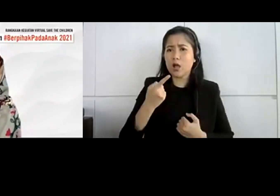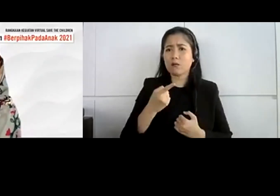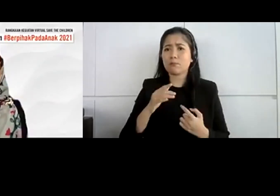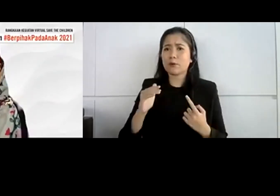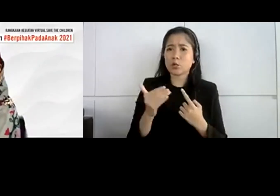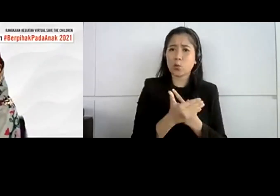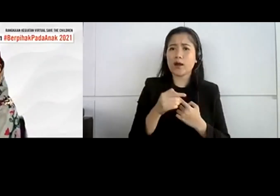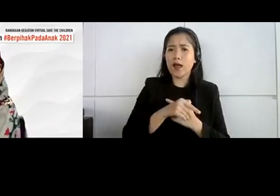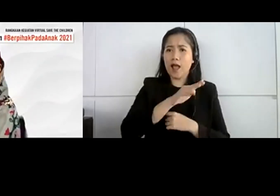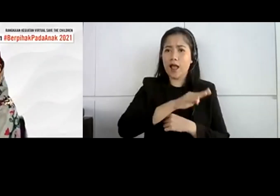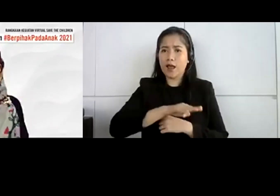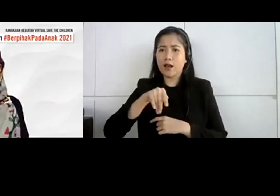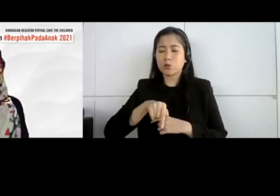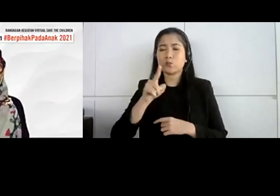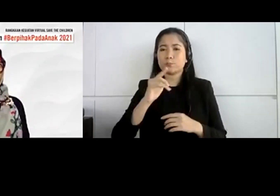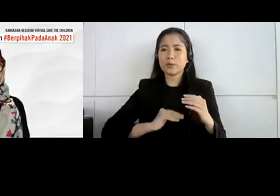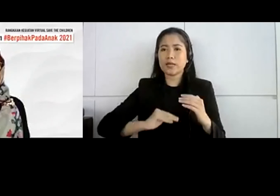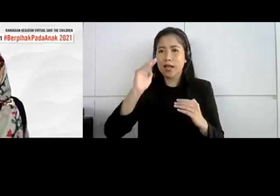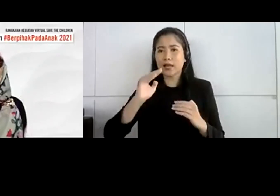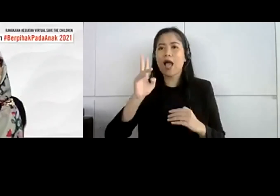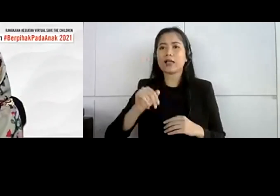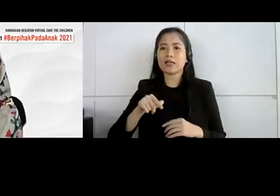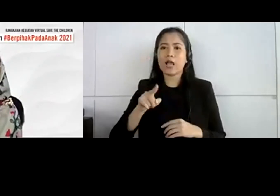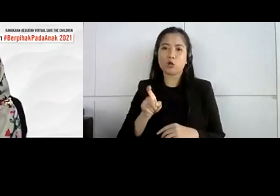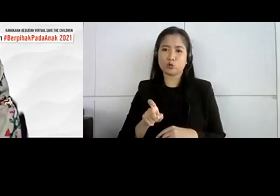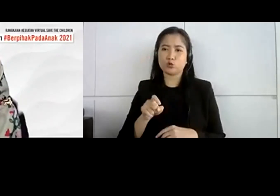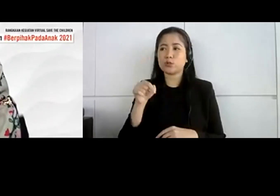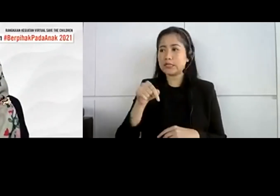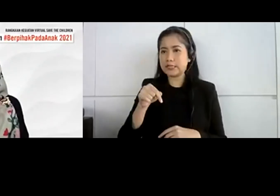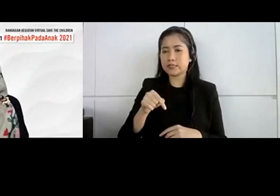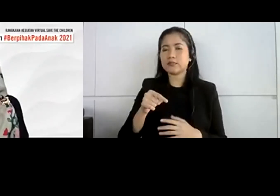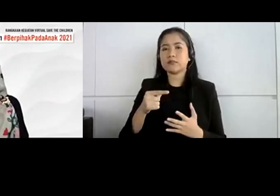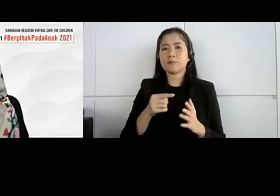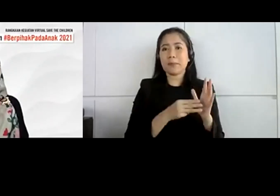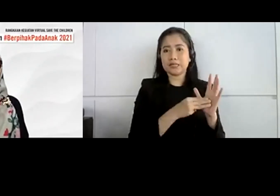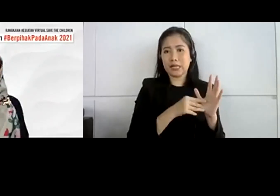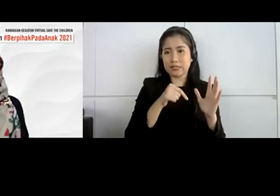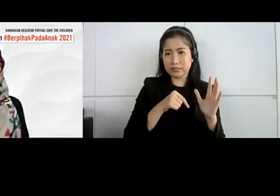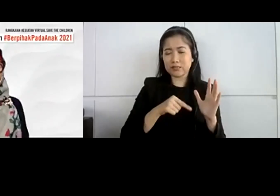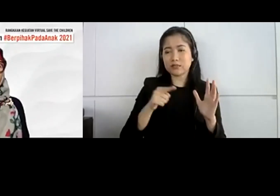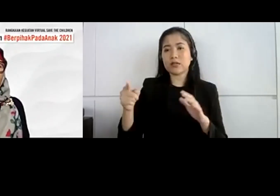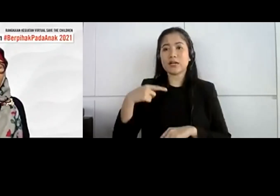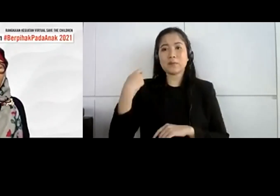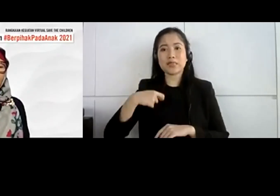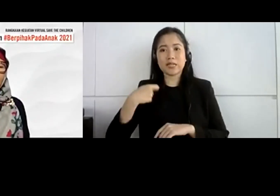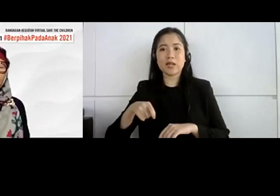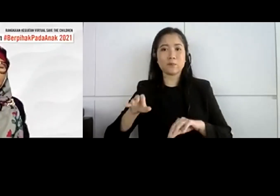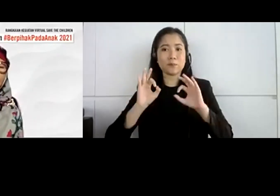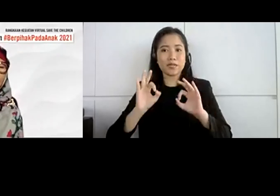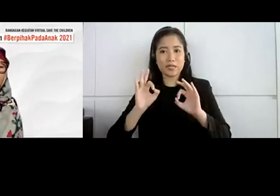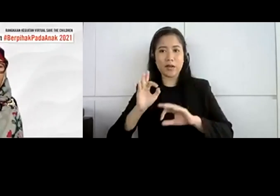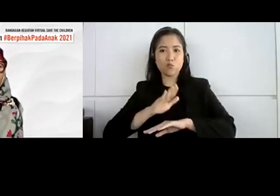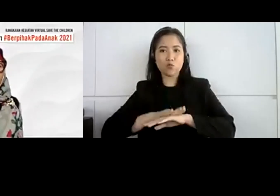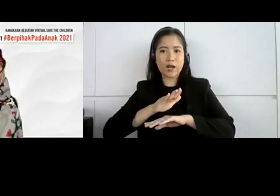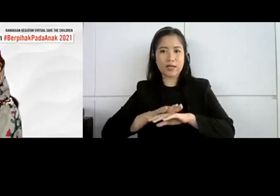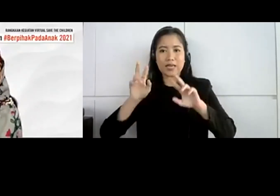harus ditingkatkan. Berangkat dari persoalan ini, Kementerian Pendidikan, Kebudayaan, Riset, dan